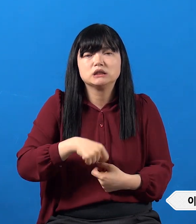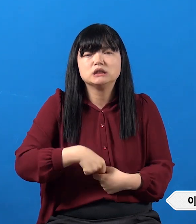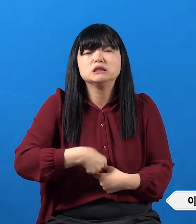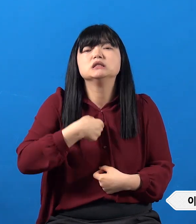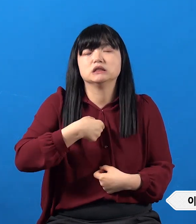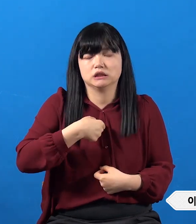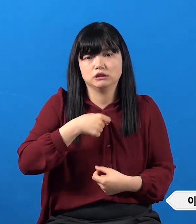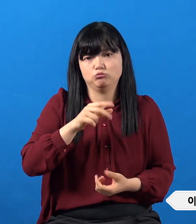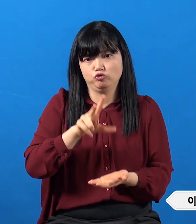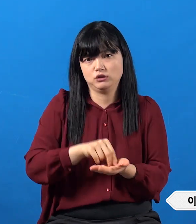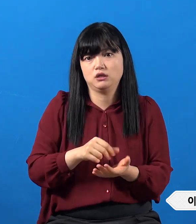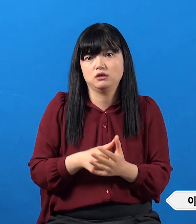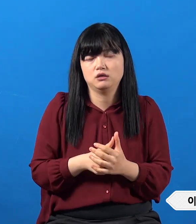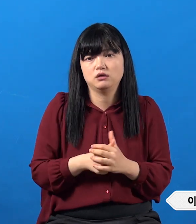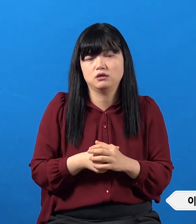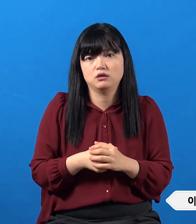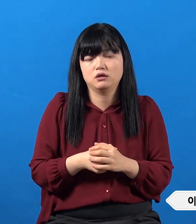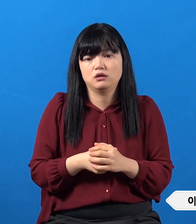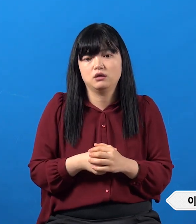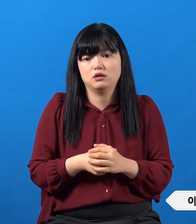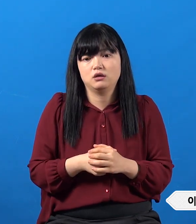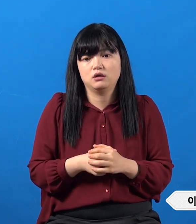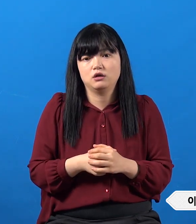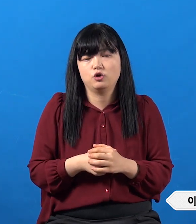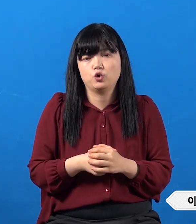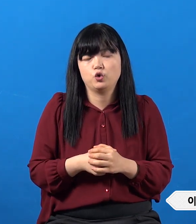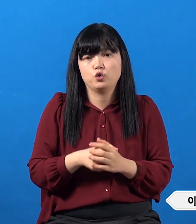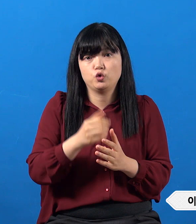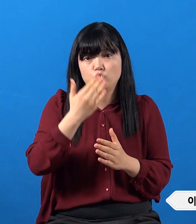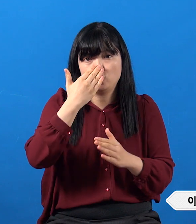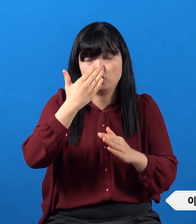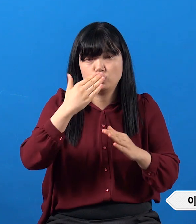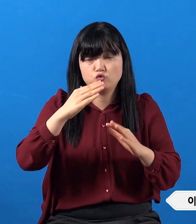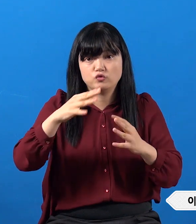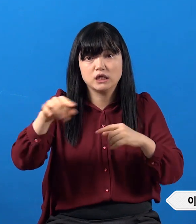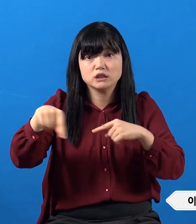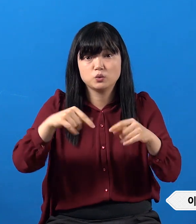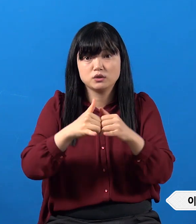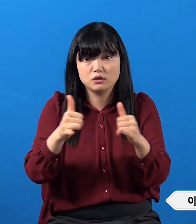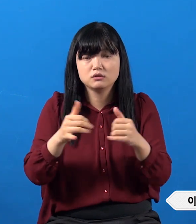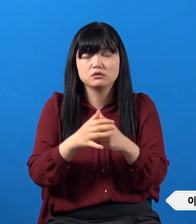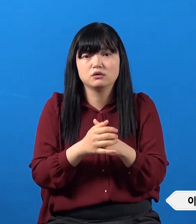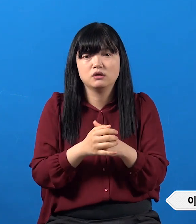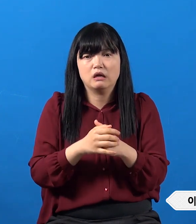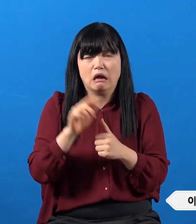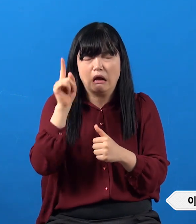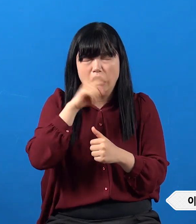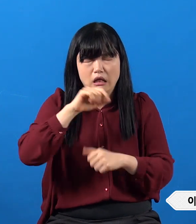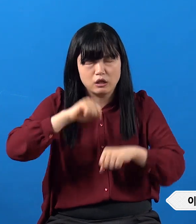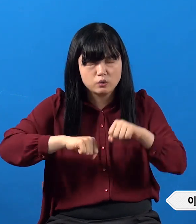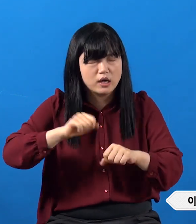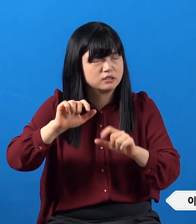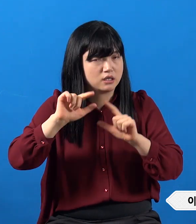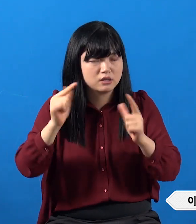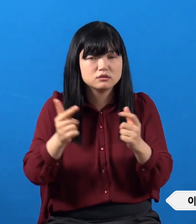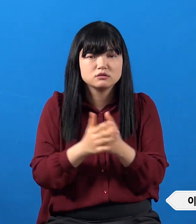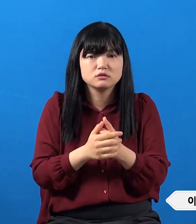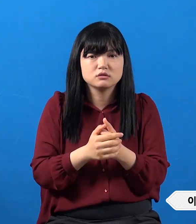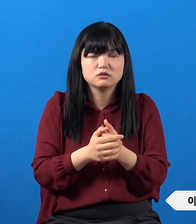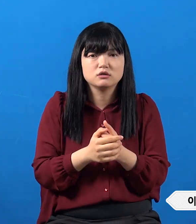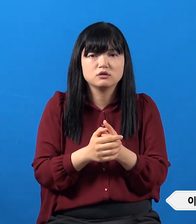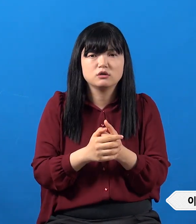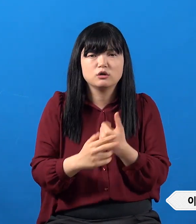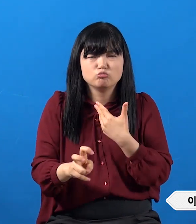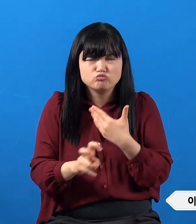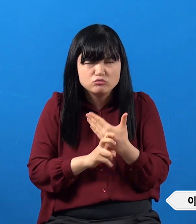문제입니다. 자기의. 자, 유태 지도자들은 외관상으로 보면 악한 행동을 하지 않았어요.